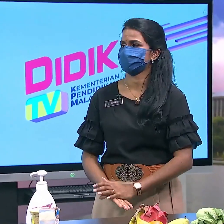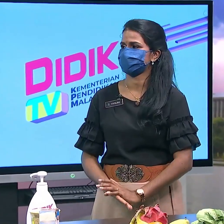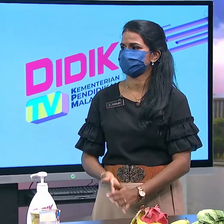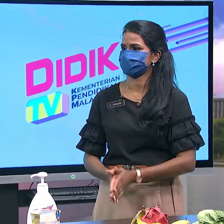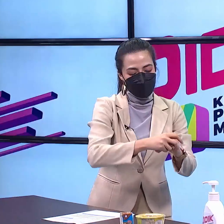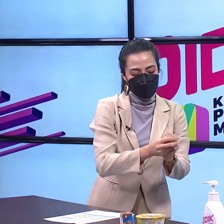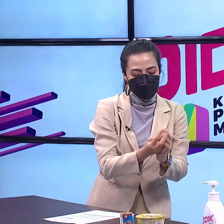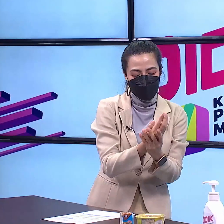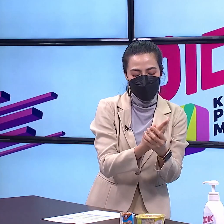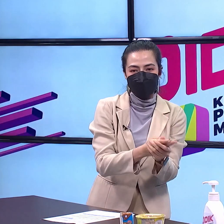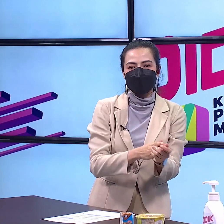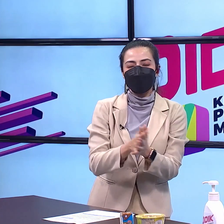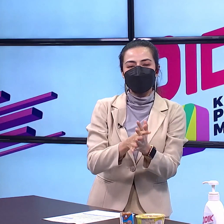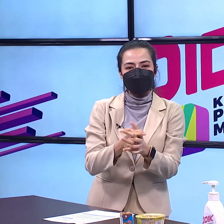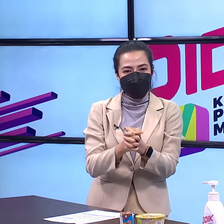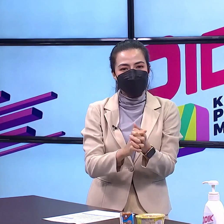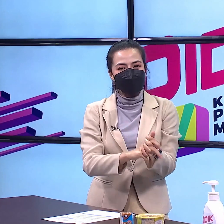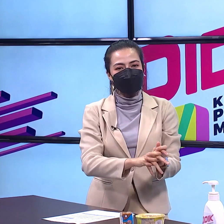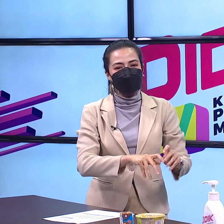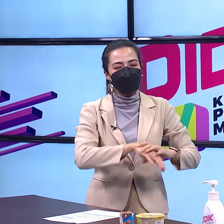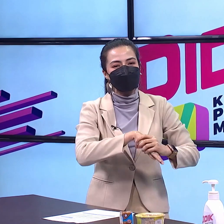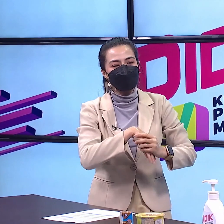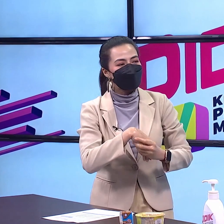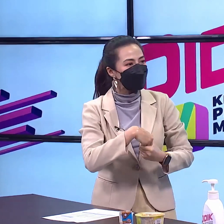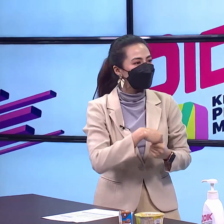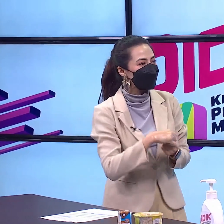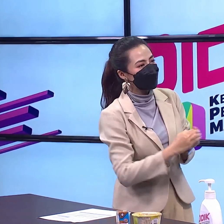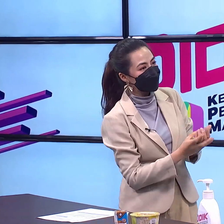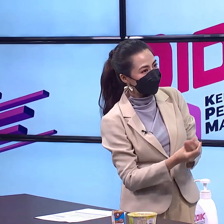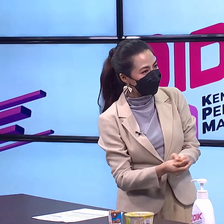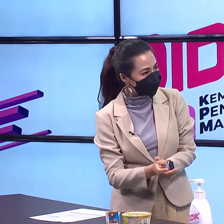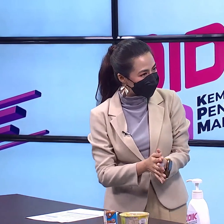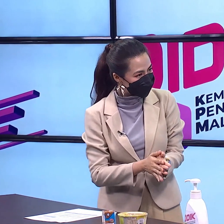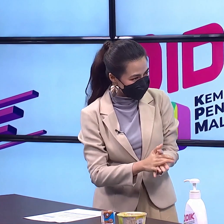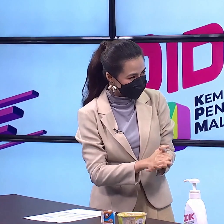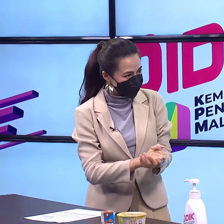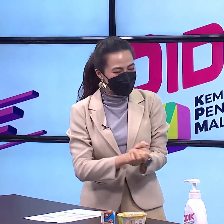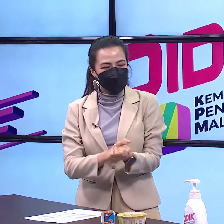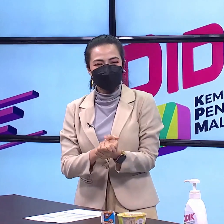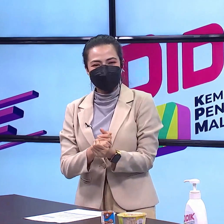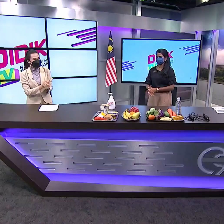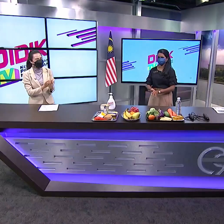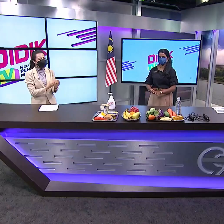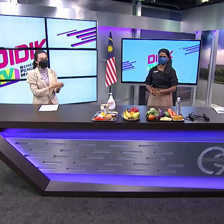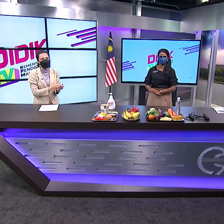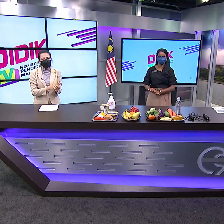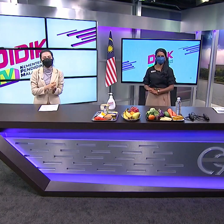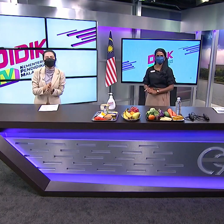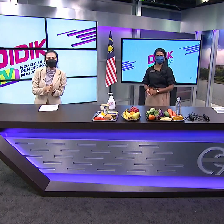Alright. Okey. Sekarang ini kita akan bersama dengan murid-murid juga dalam talian, cikgu. Betul. Untuk sama-sama belajar dengan kita untuk